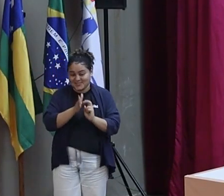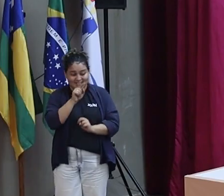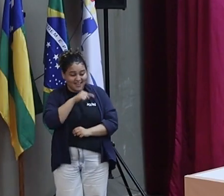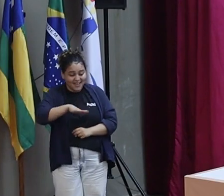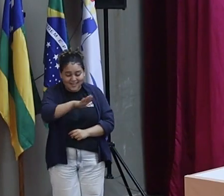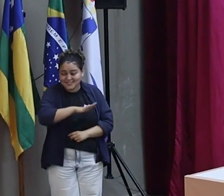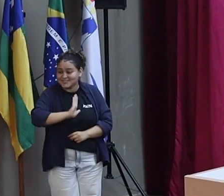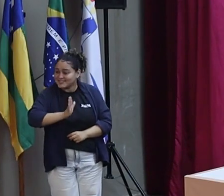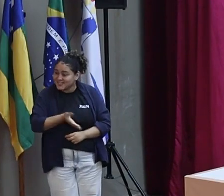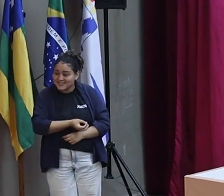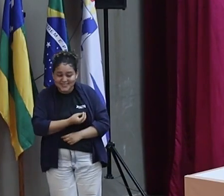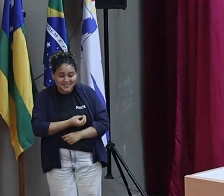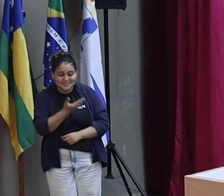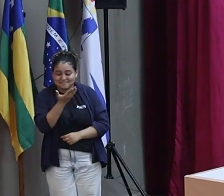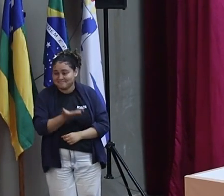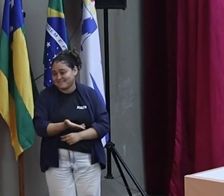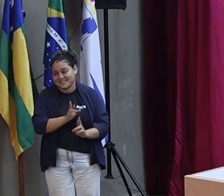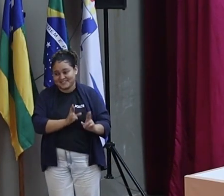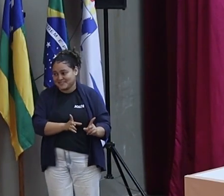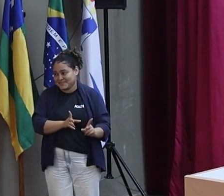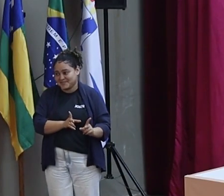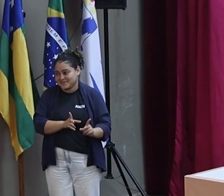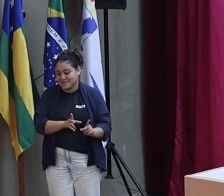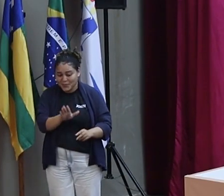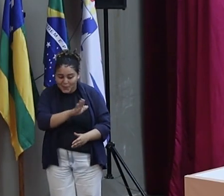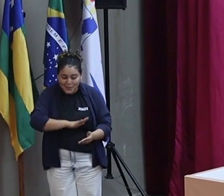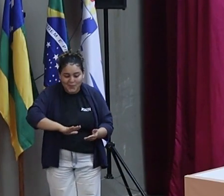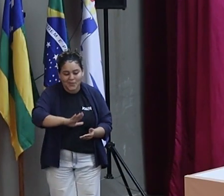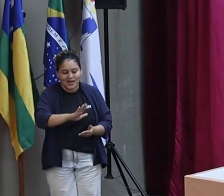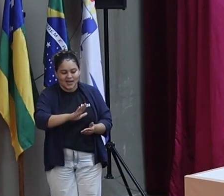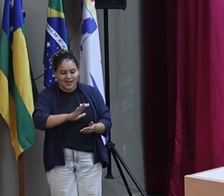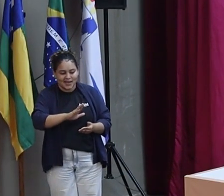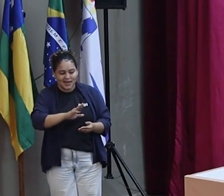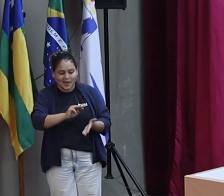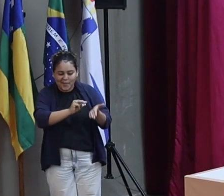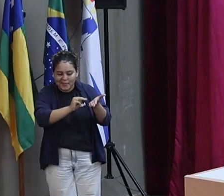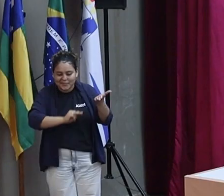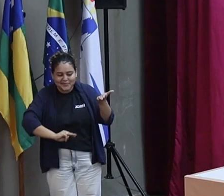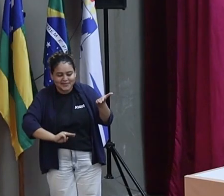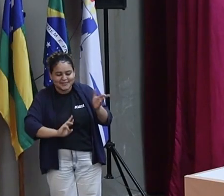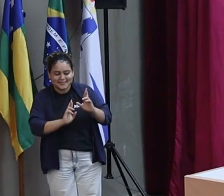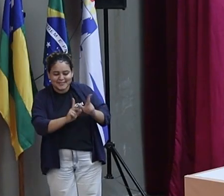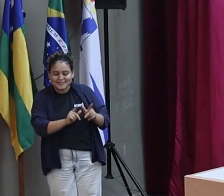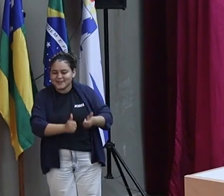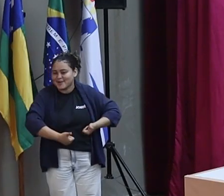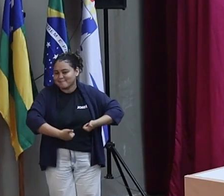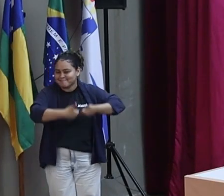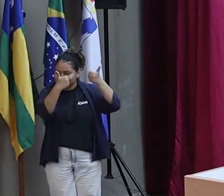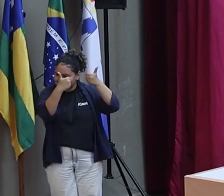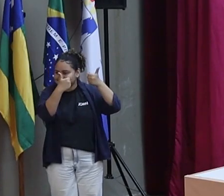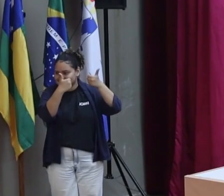vividas, já vivem de um modo diferente, desse modo que o positivismo, né? Que a gente na